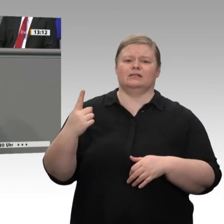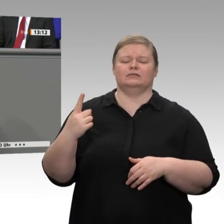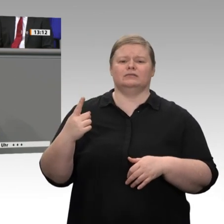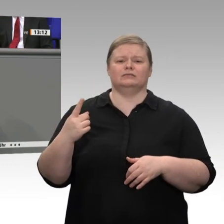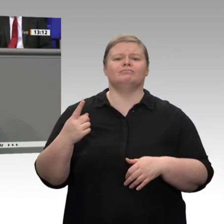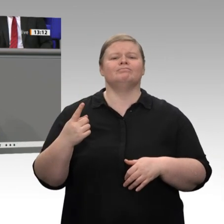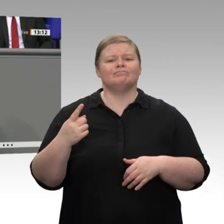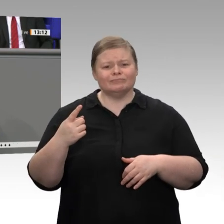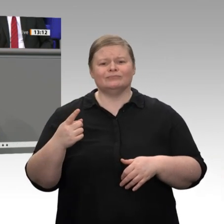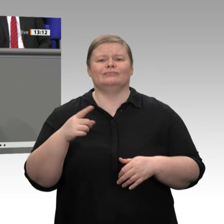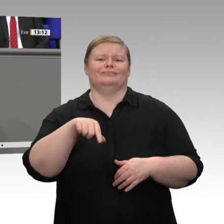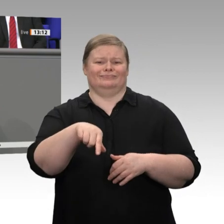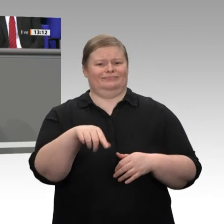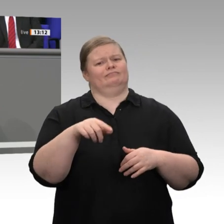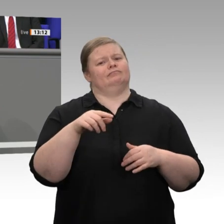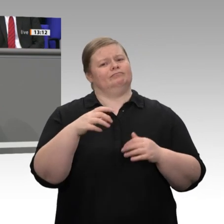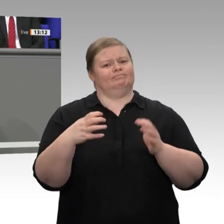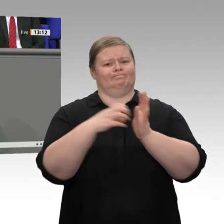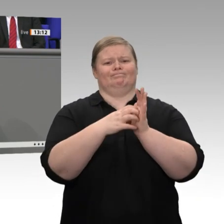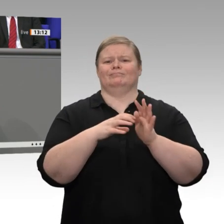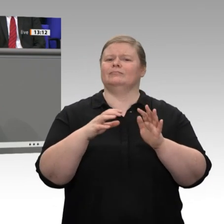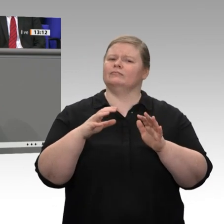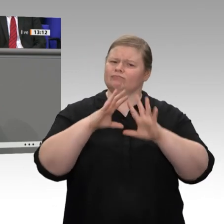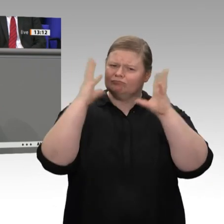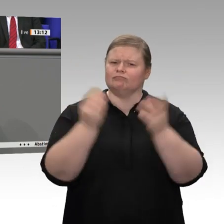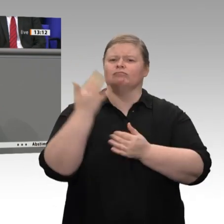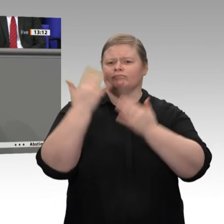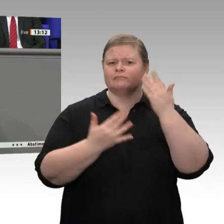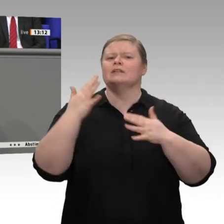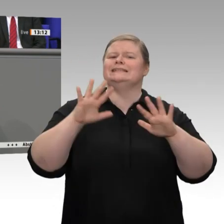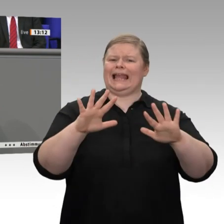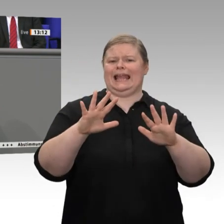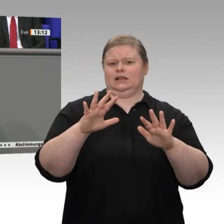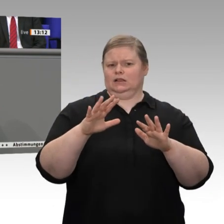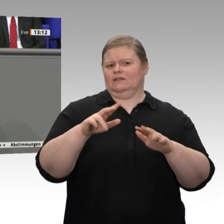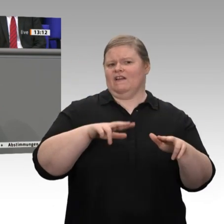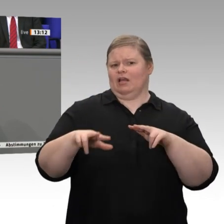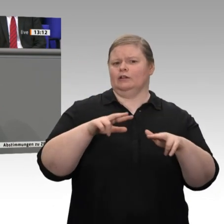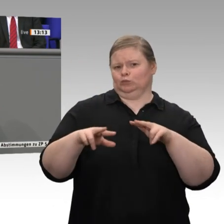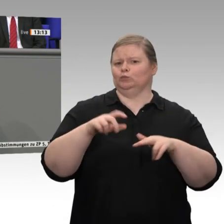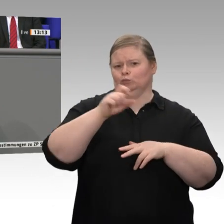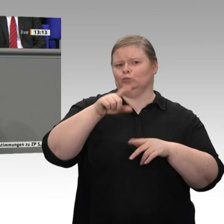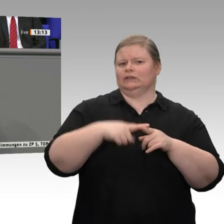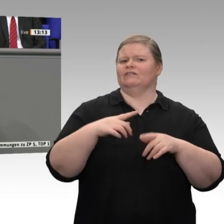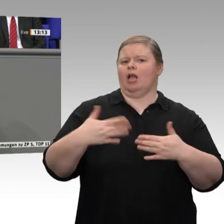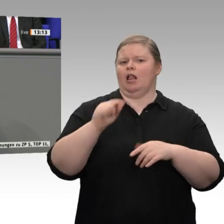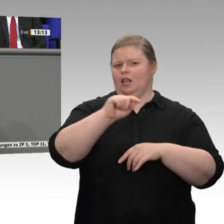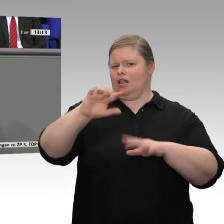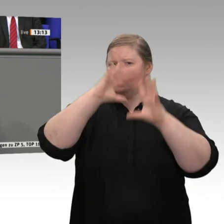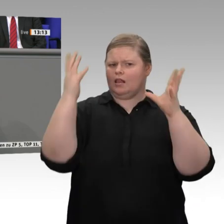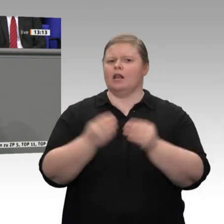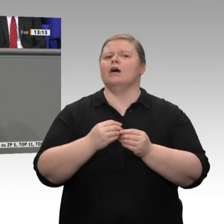auf null reduziert wird, dadurch letztlich auch eine stabile Bindung an diese